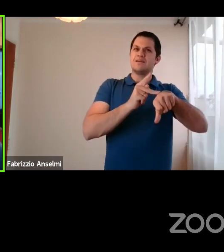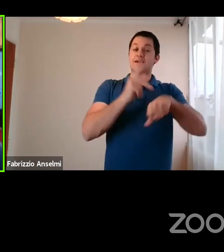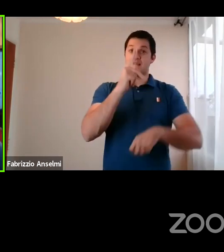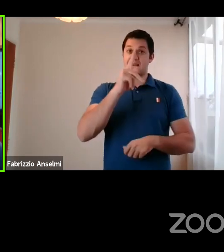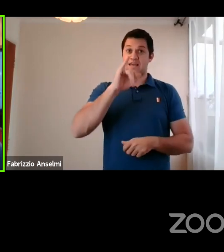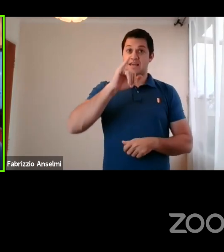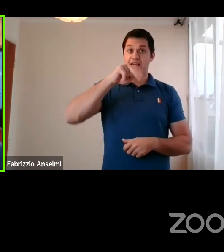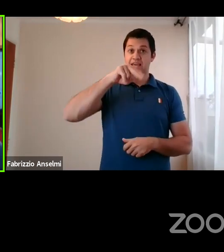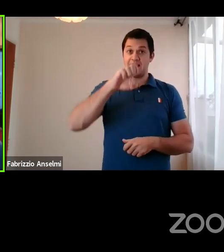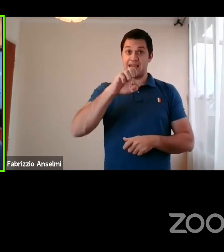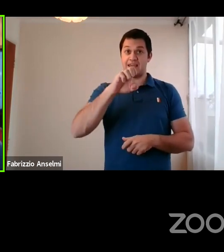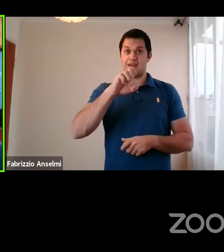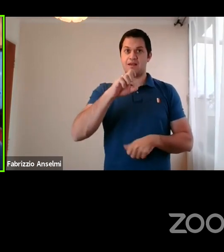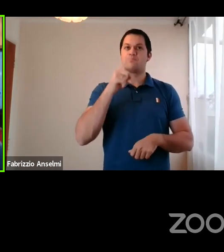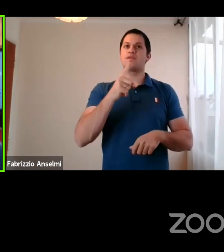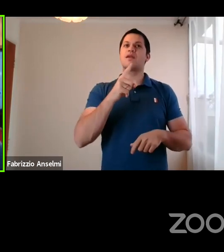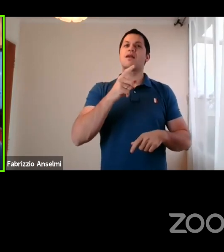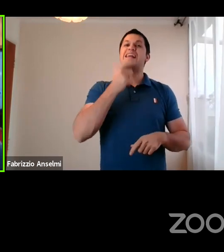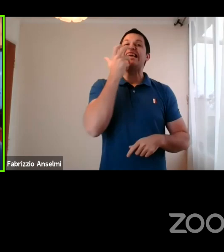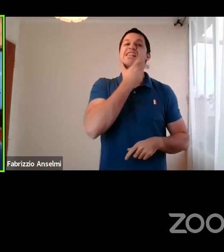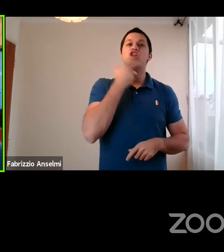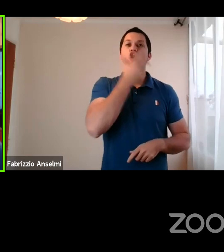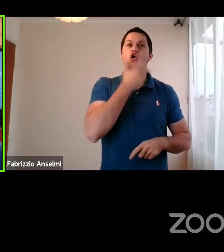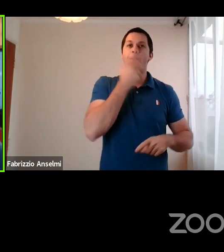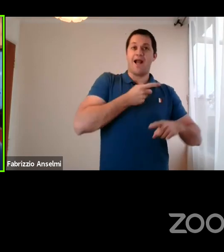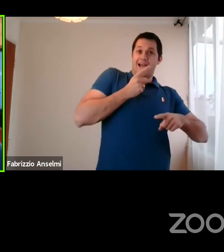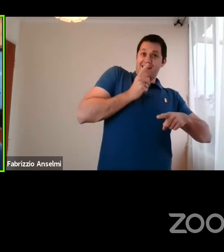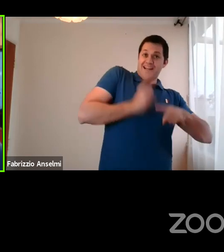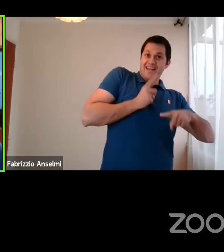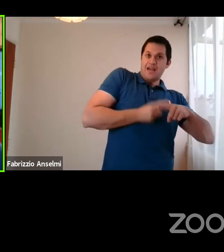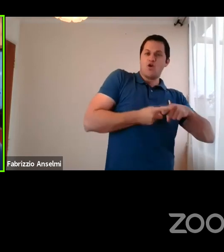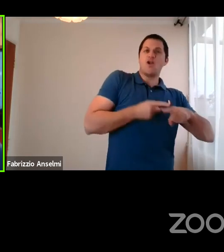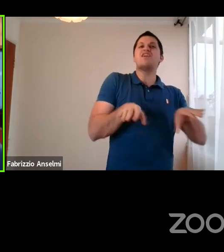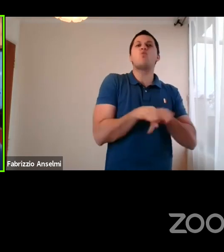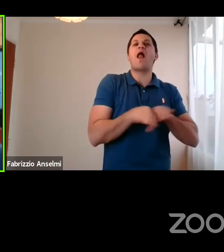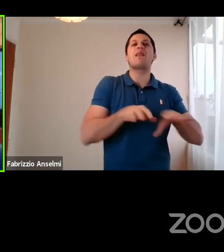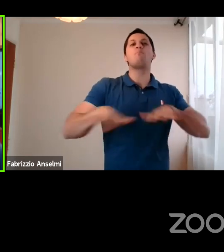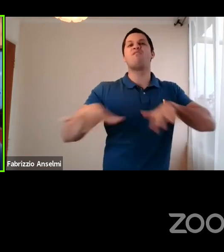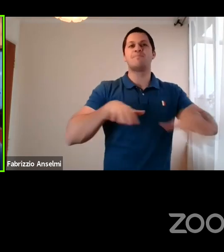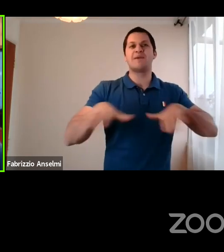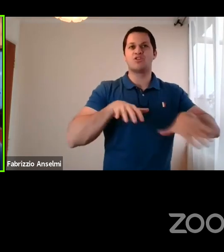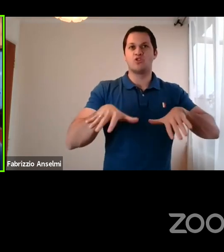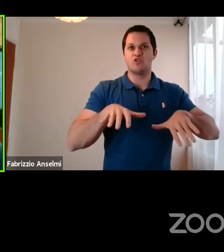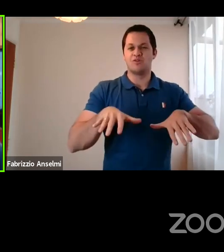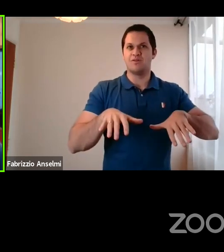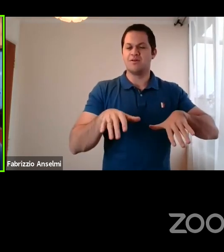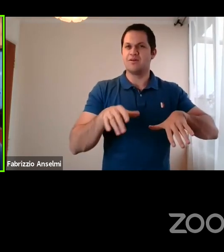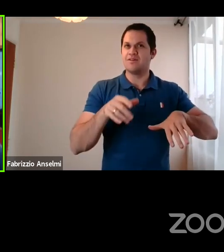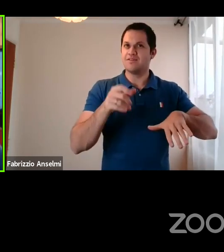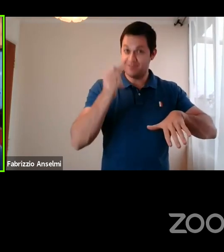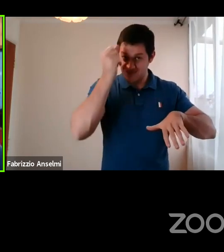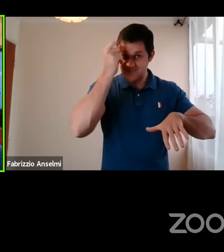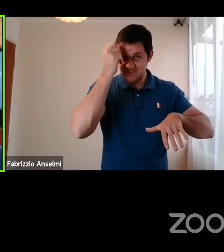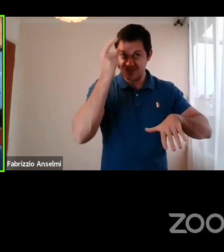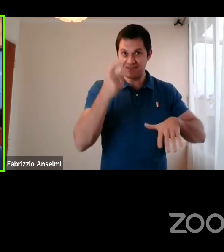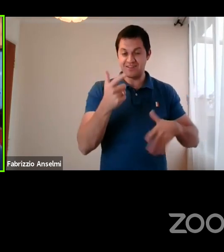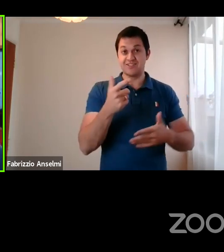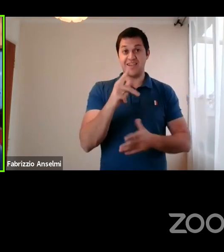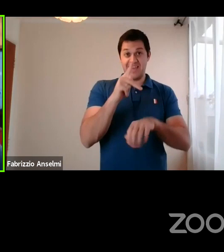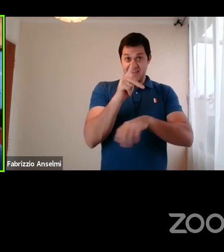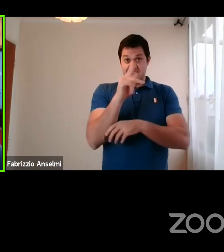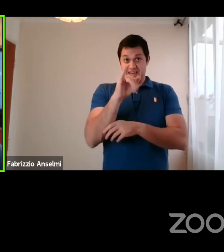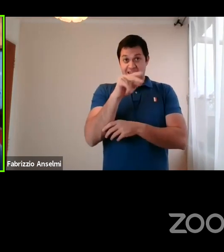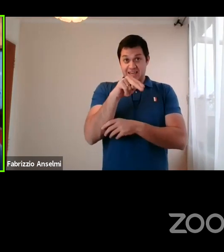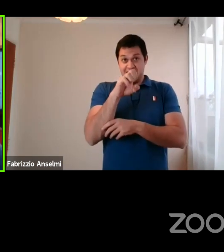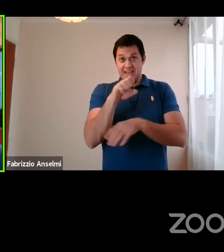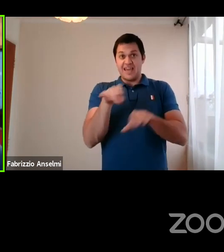significa movimiento. Lo que no muchos saben es que la palabra kine jamás se usó en Grecia antigua para denotar